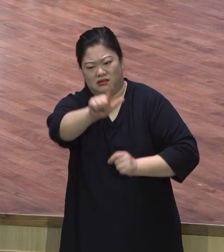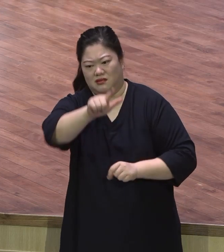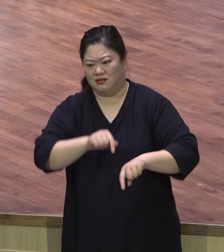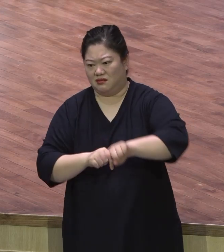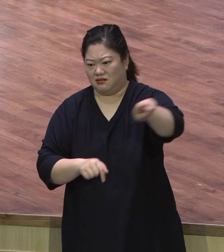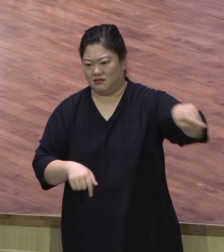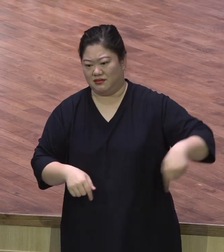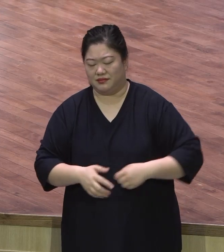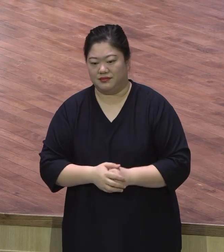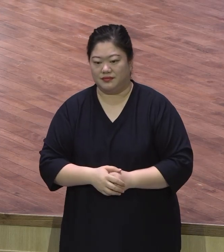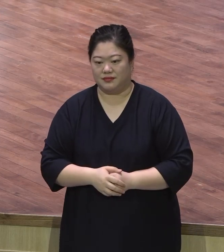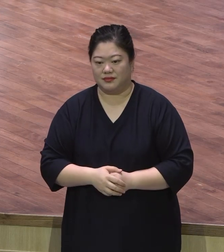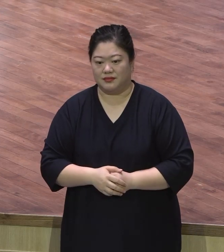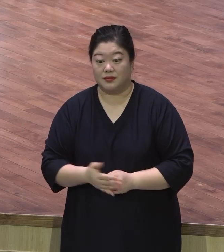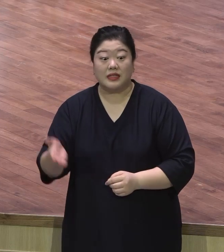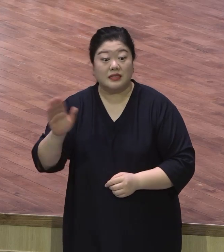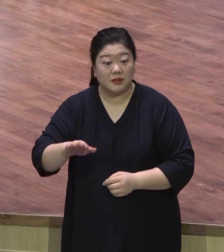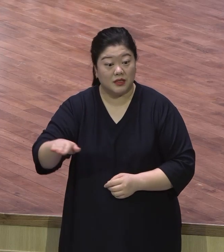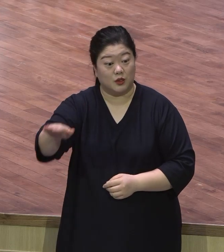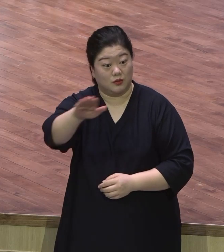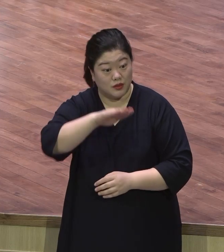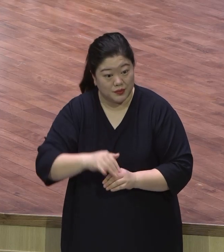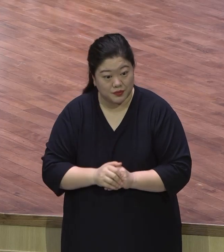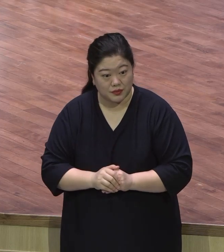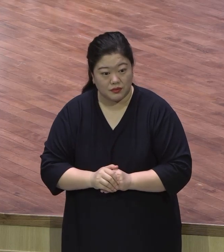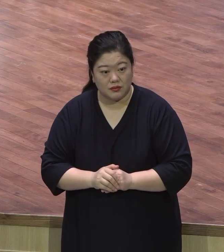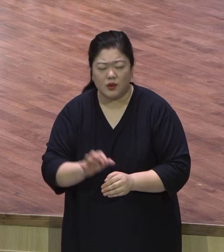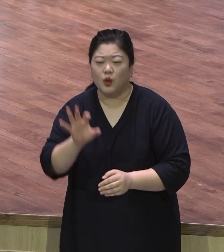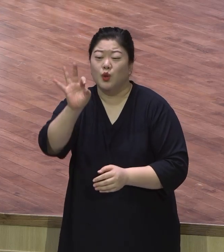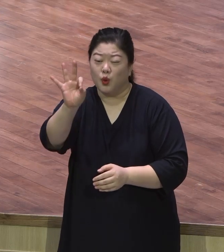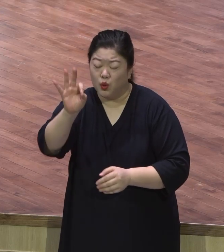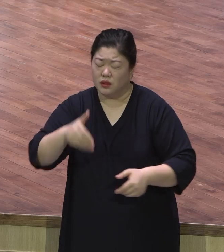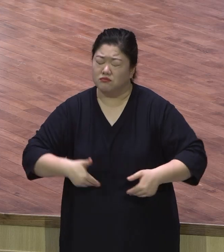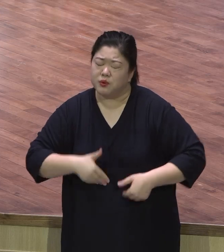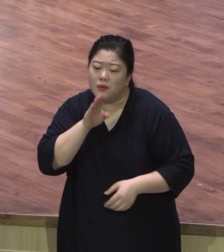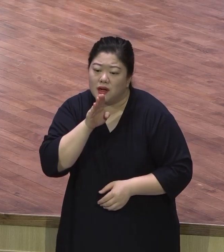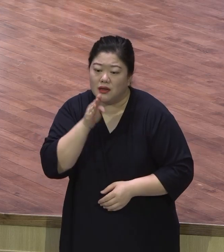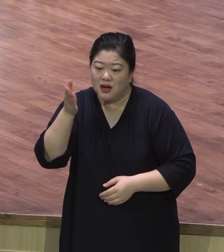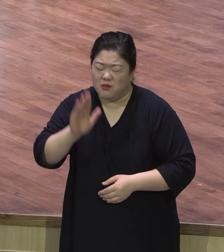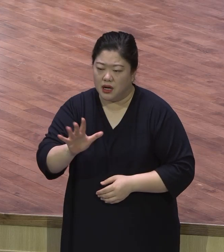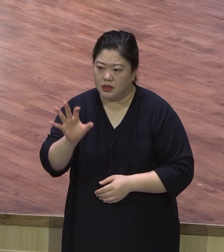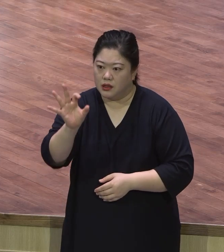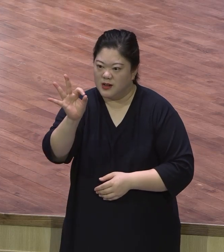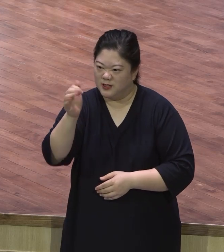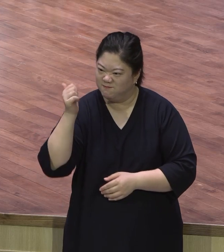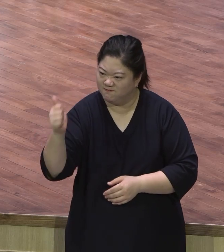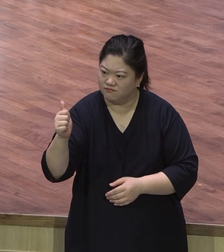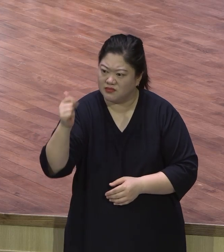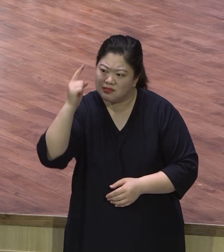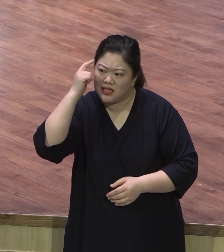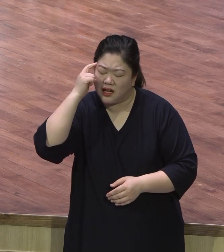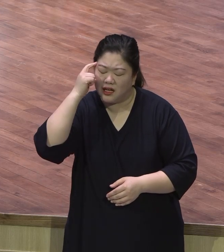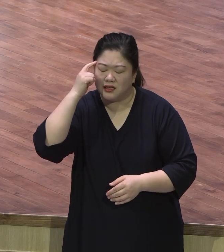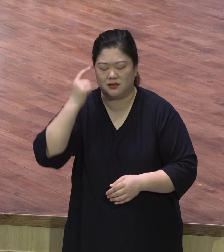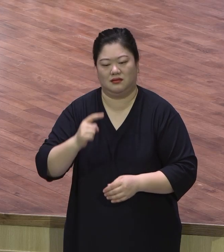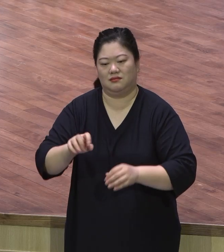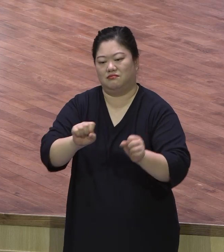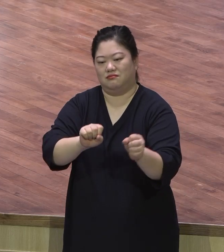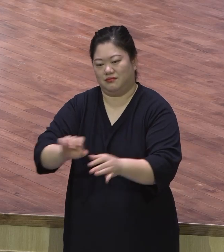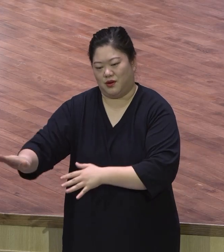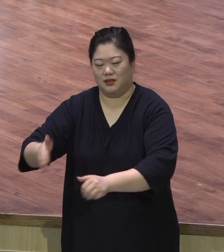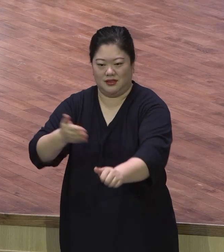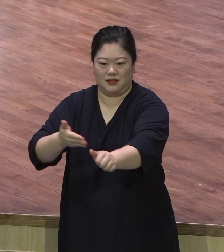그런데 우리는 이런 세상적 관점의 물질관에서 벗어나야 한다. 그런 말씀이.